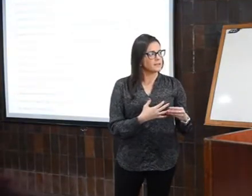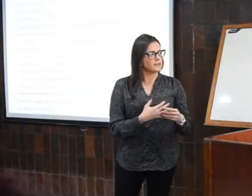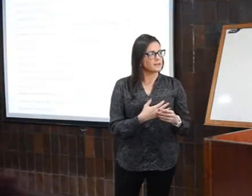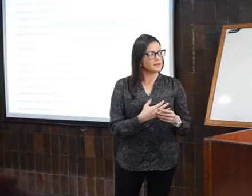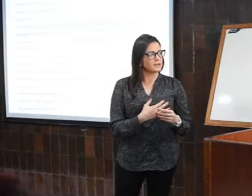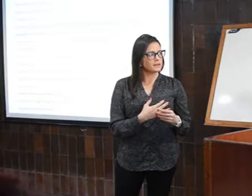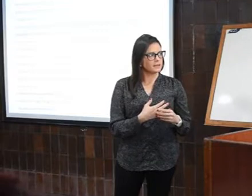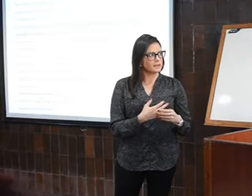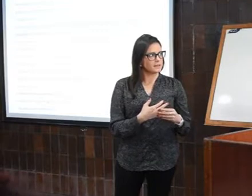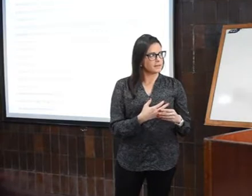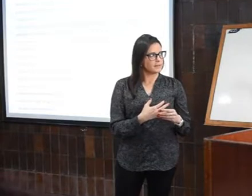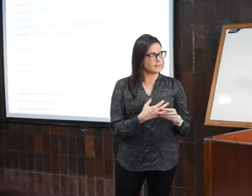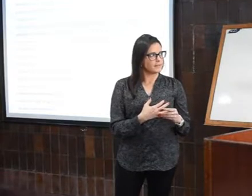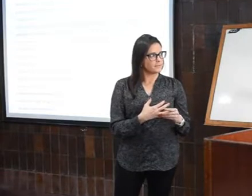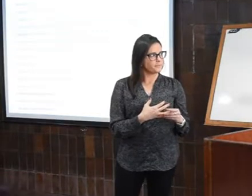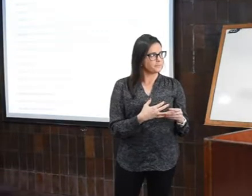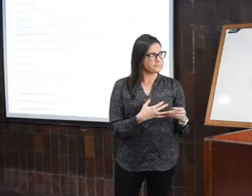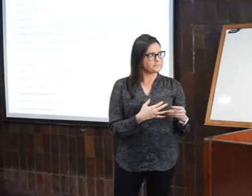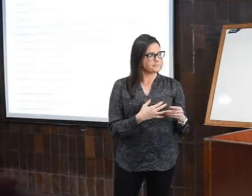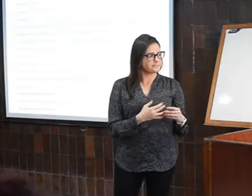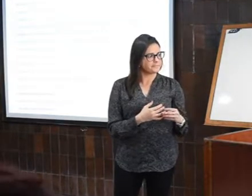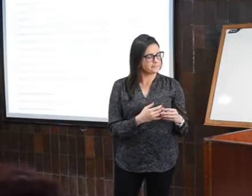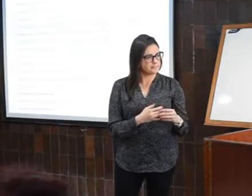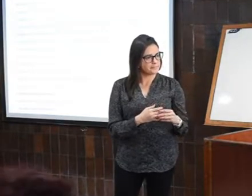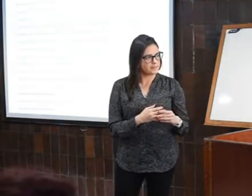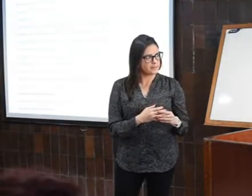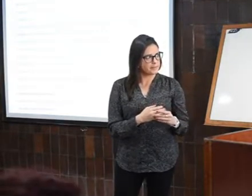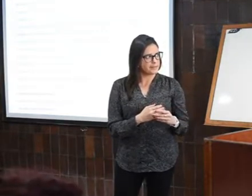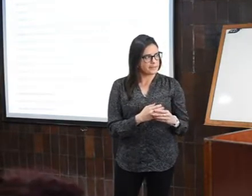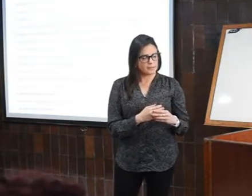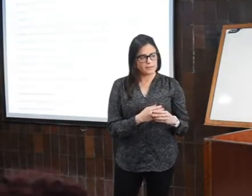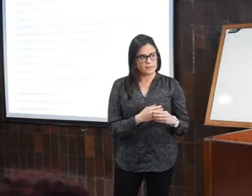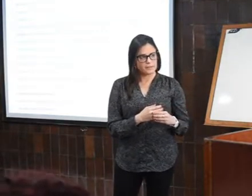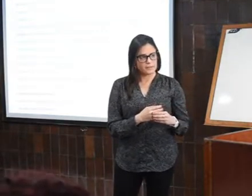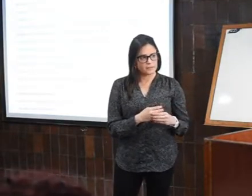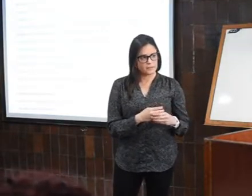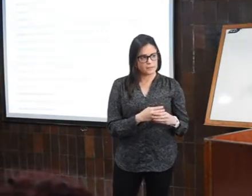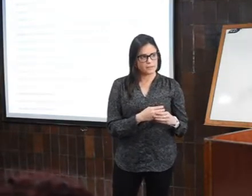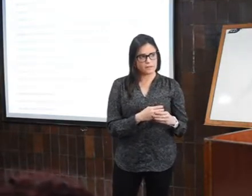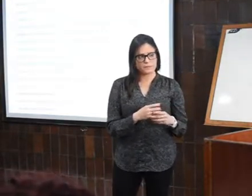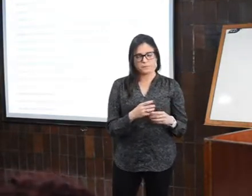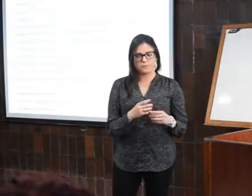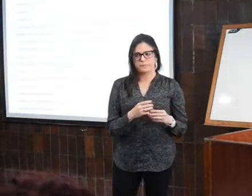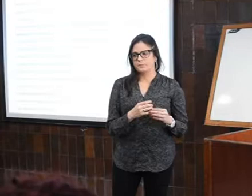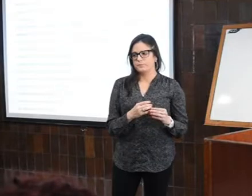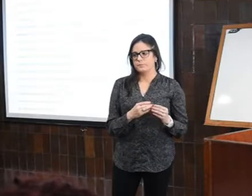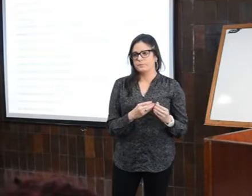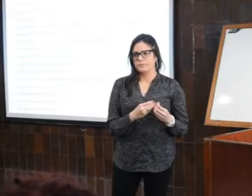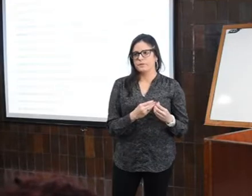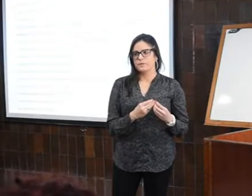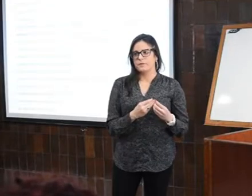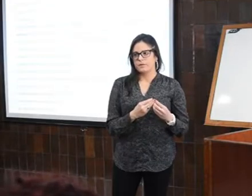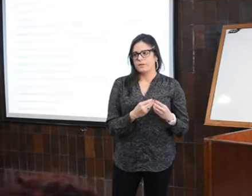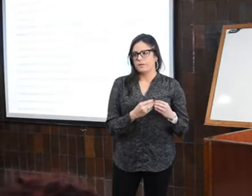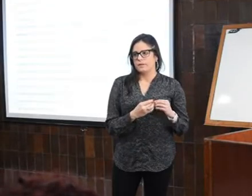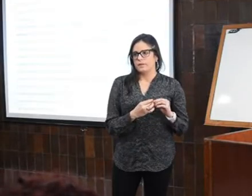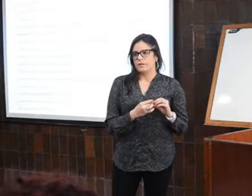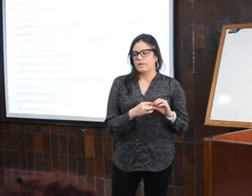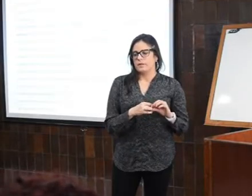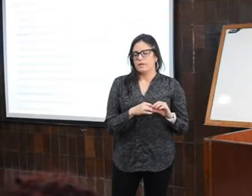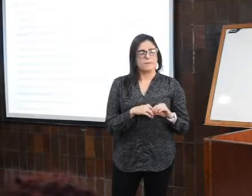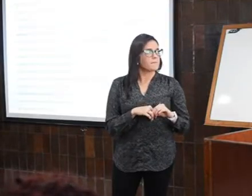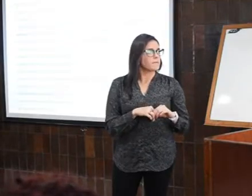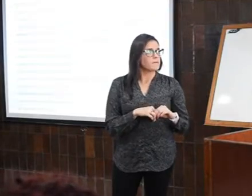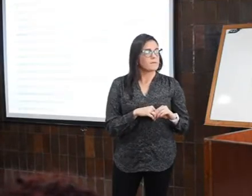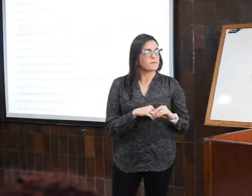están base a esta esta guía de estas actividades que funcionan ahora que van a intentar ejemplificar un poco vamos a